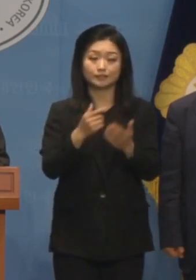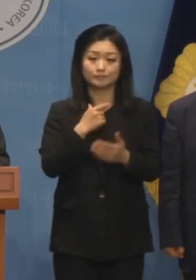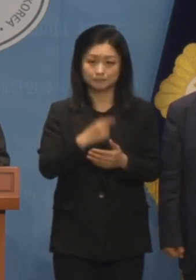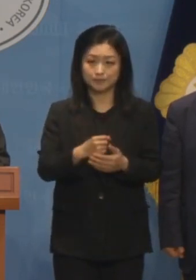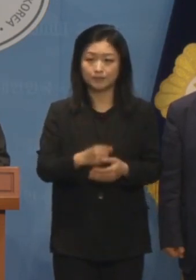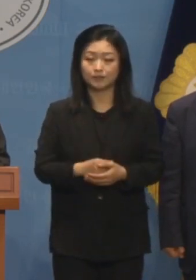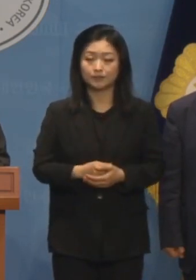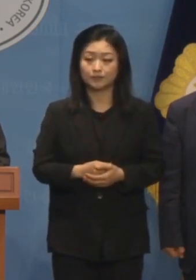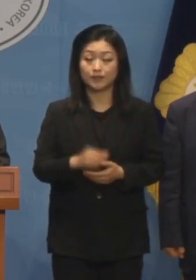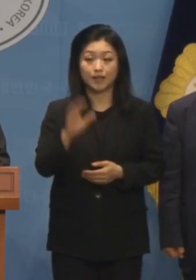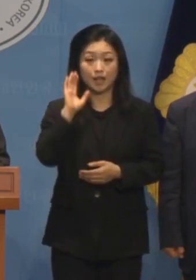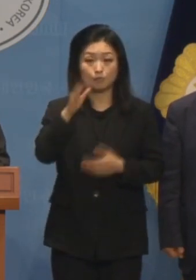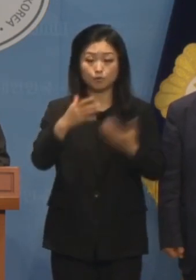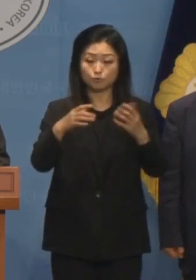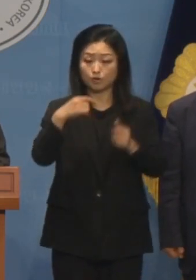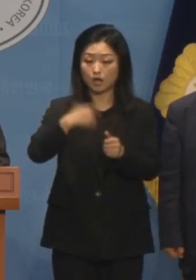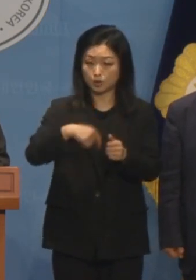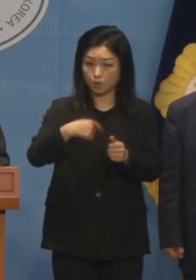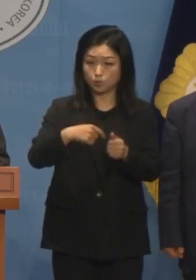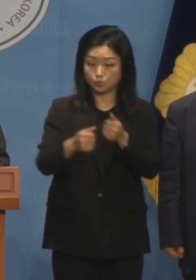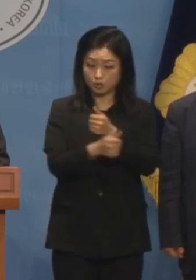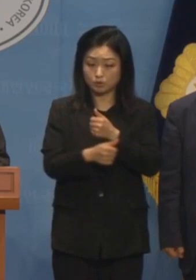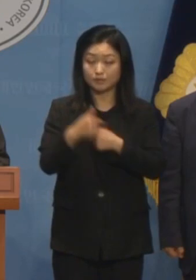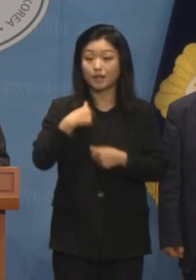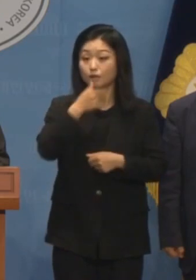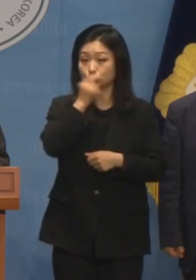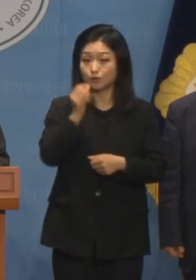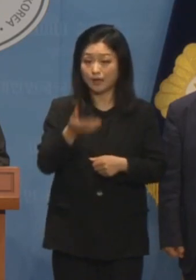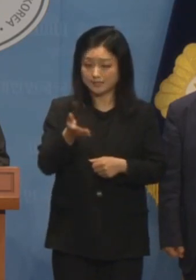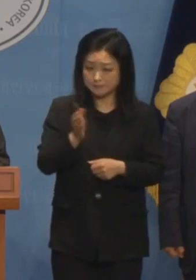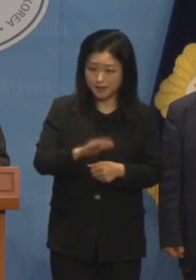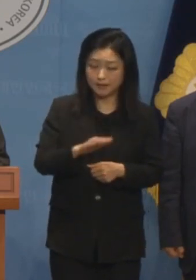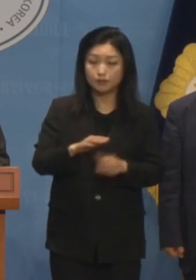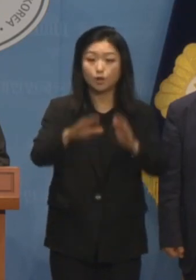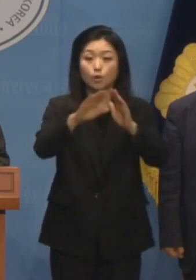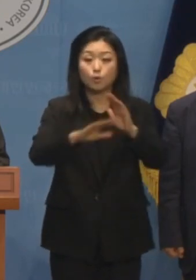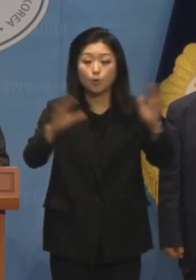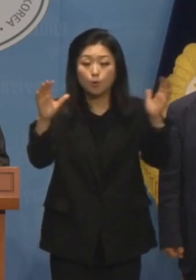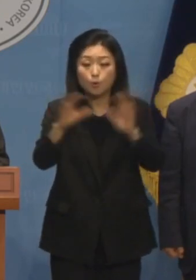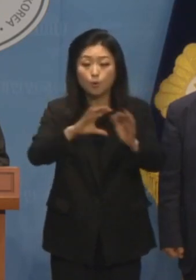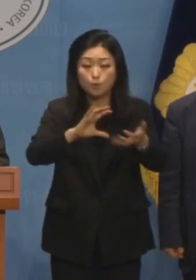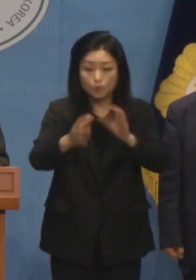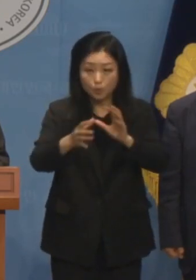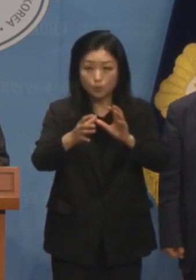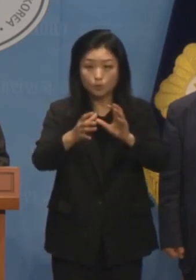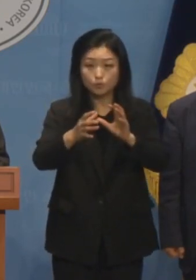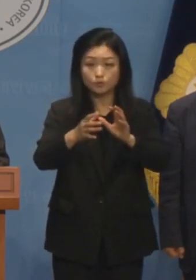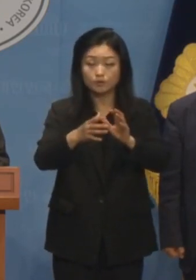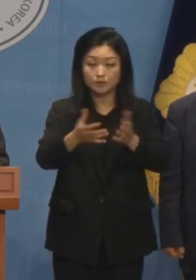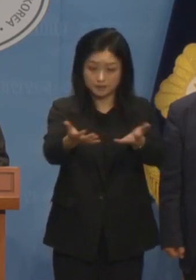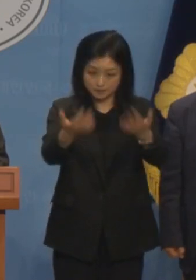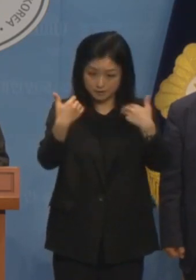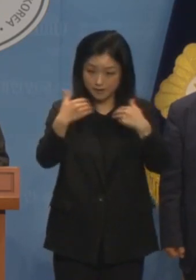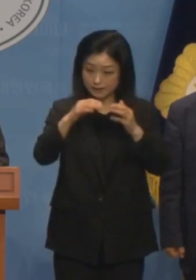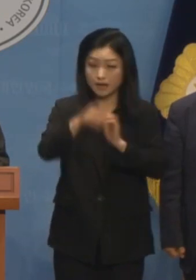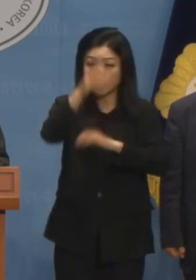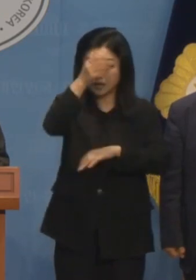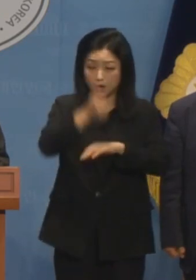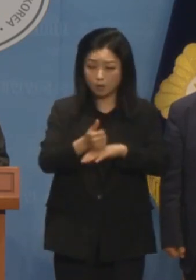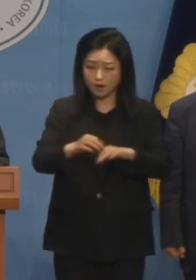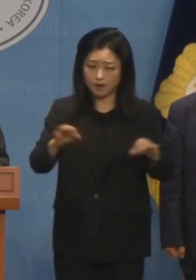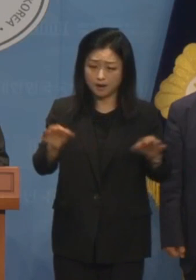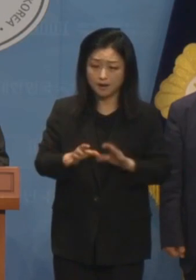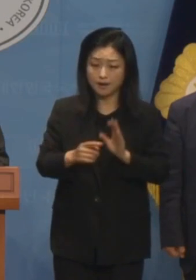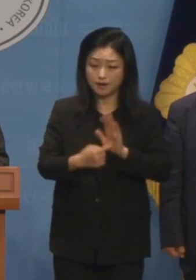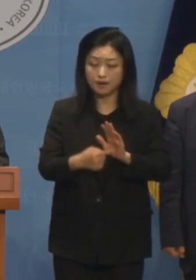호소드립니다. 앞으로 국가교육위가 부족하지만 발을 떼고 공론화를 시도하고 도전할 때 그 결과물이 단시간